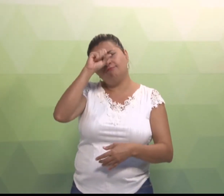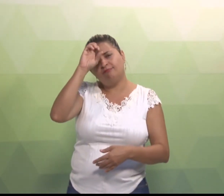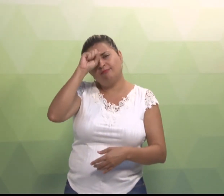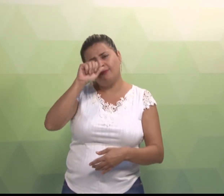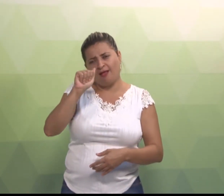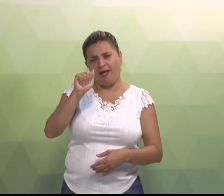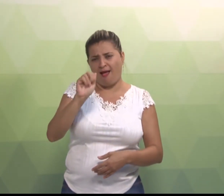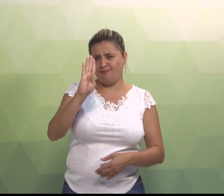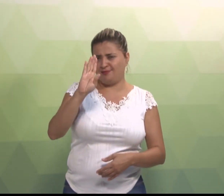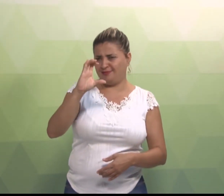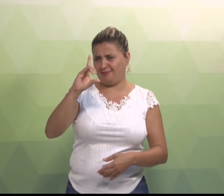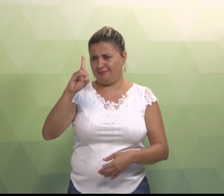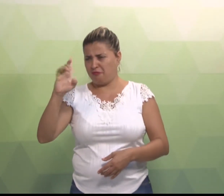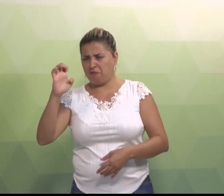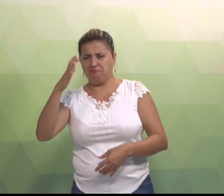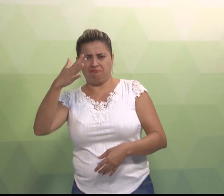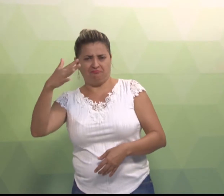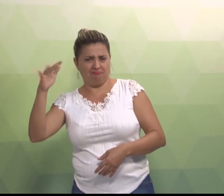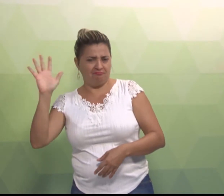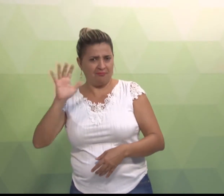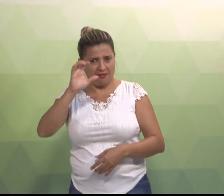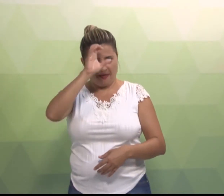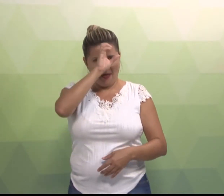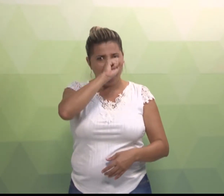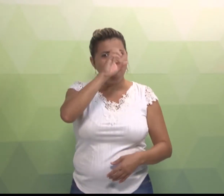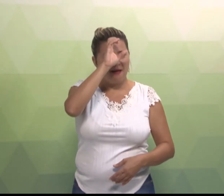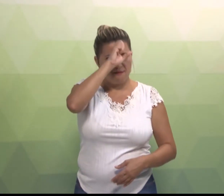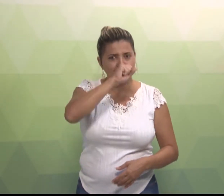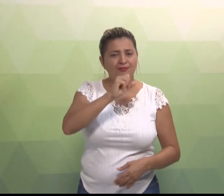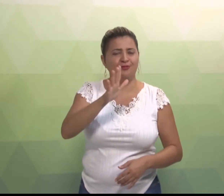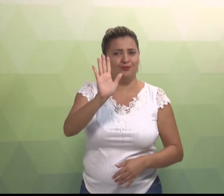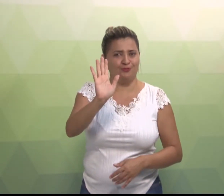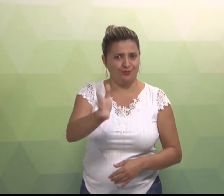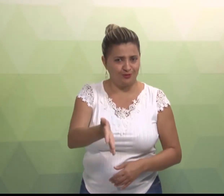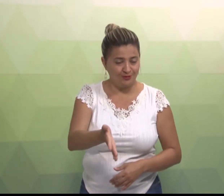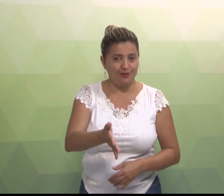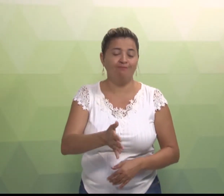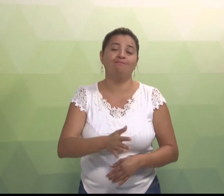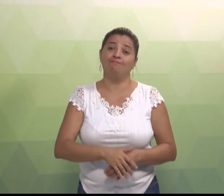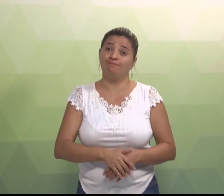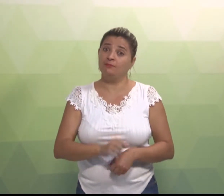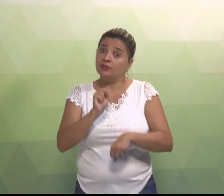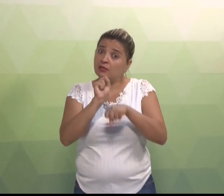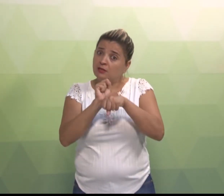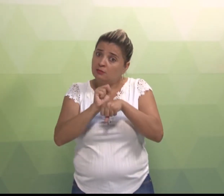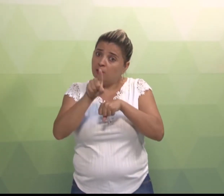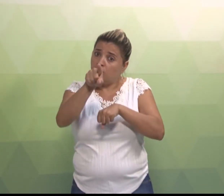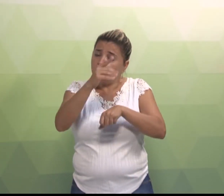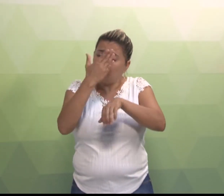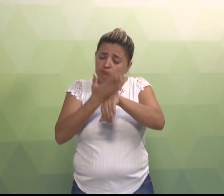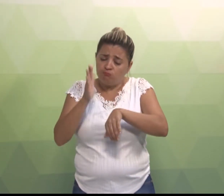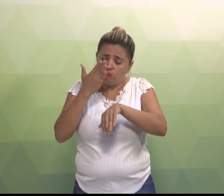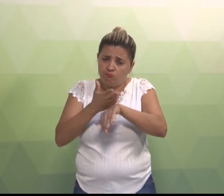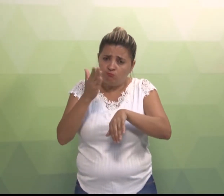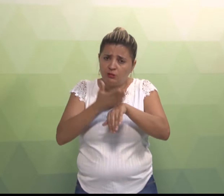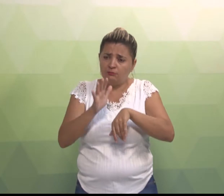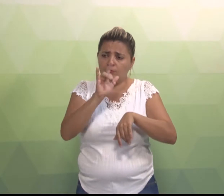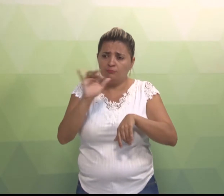Agora que você já aprendeu um pouquinho do alfabeto, o ABC, aprendeu algumas coisas em Libras, vou pedir para que